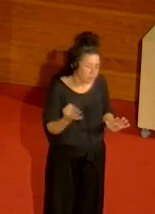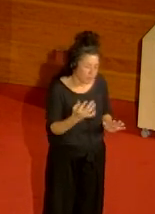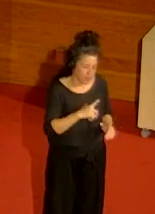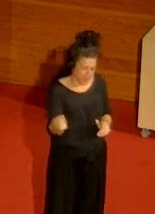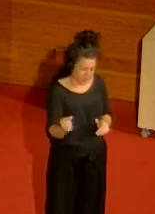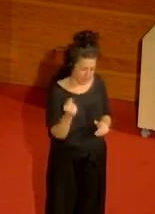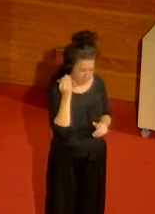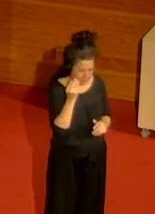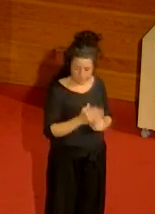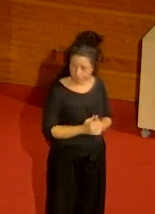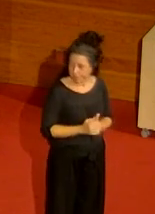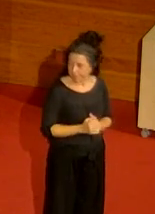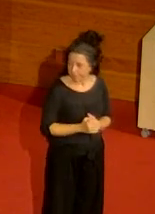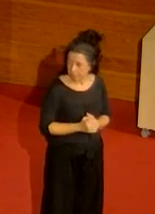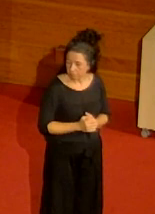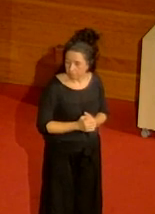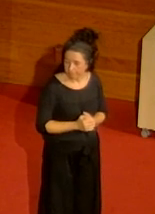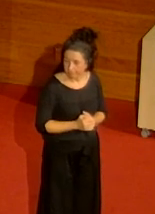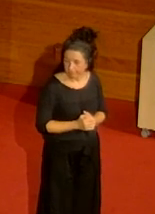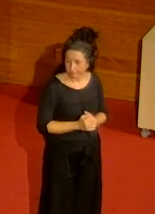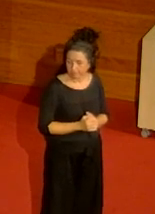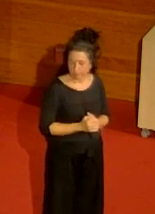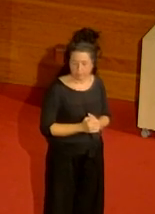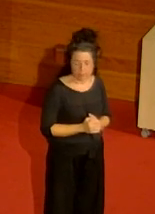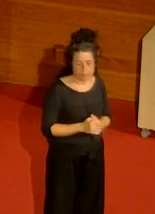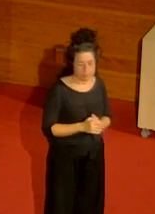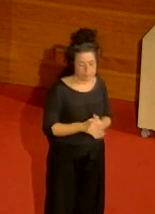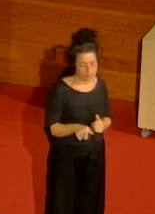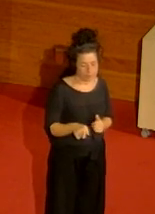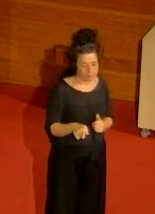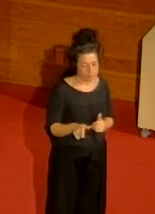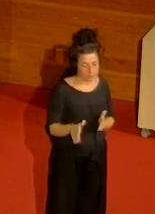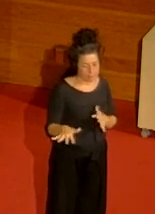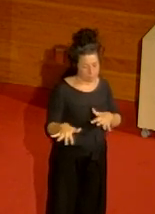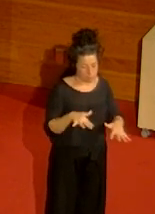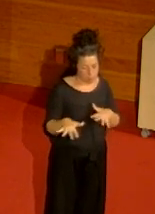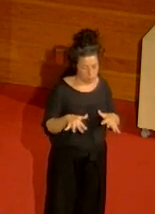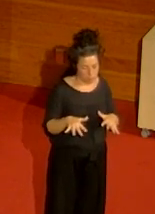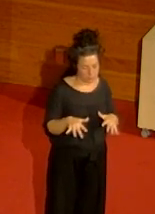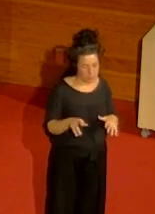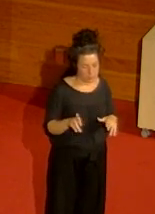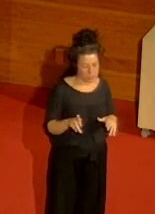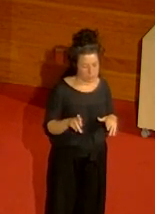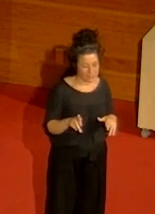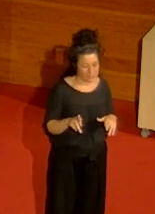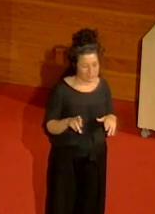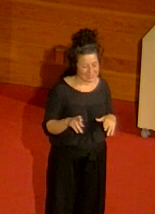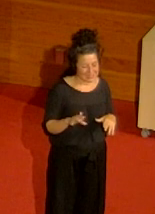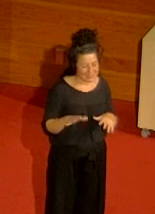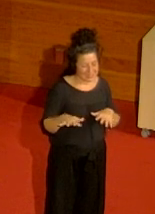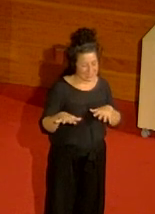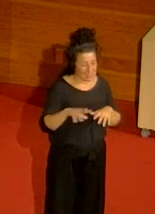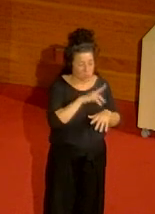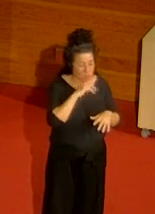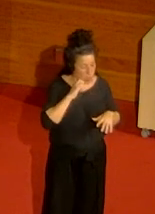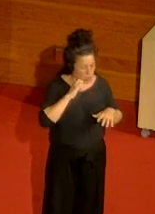de hecho ahora mismo Está corriente se le llama el sionismo religioso y que ha evolucionado hacia una rama ideológica cada vez más